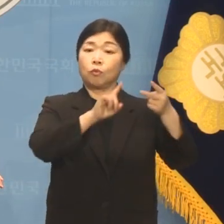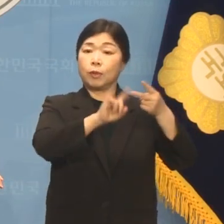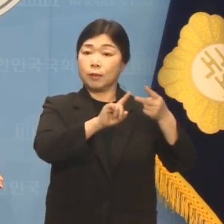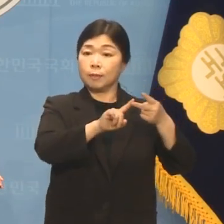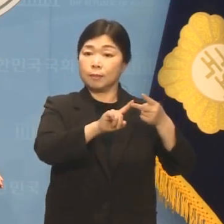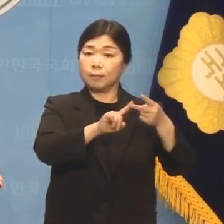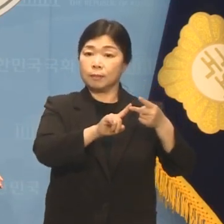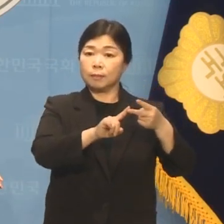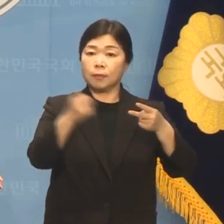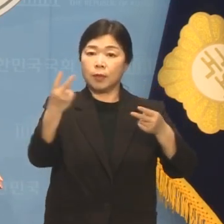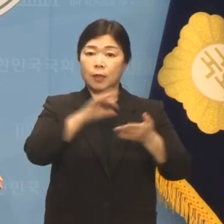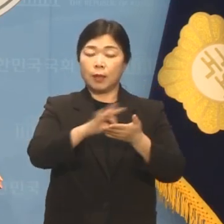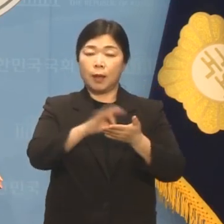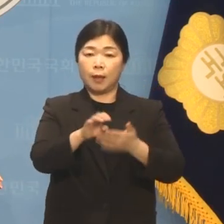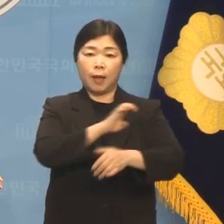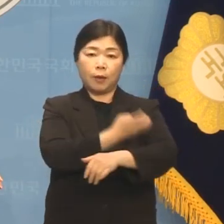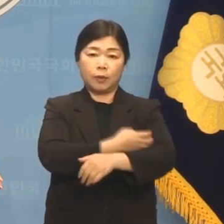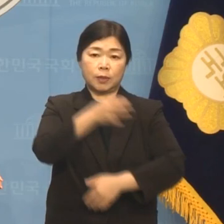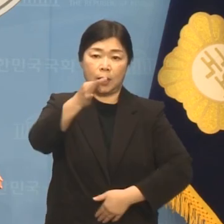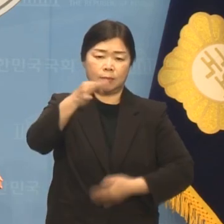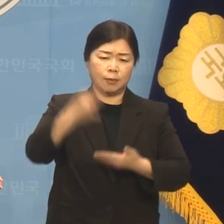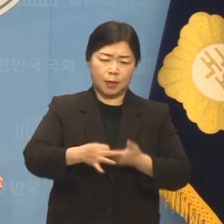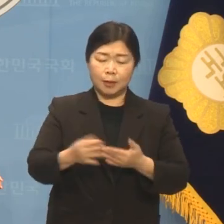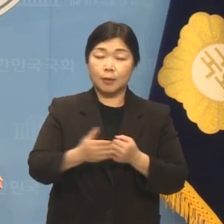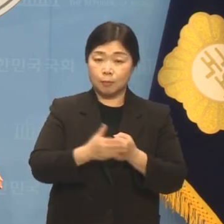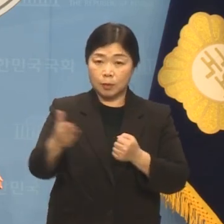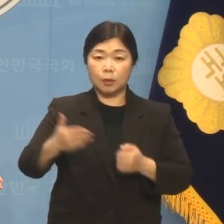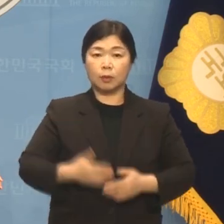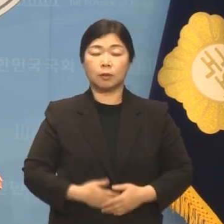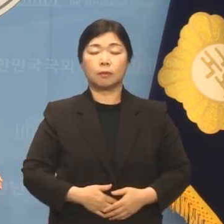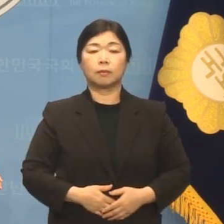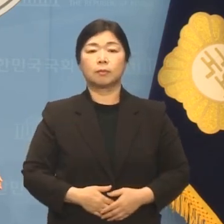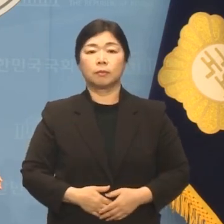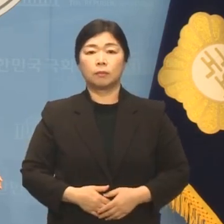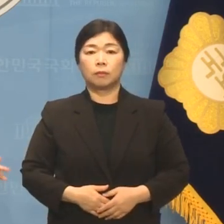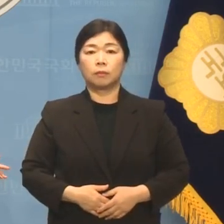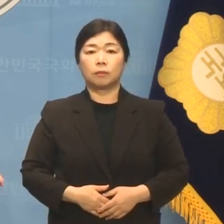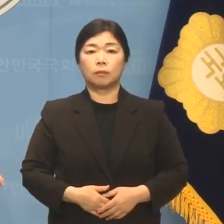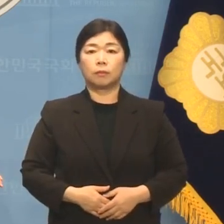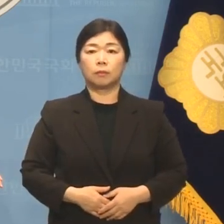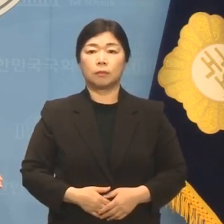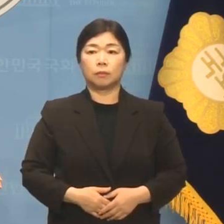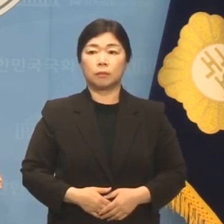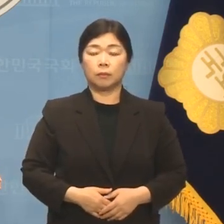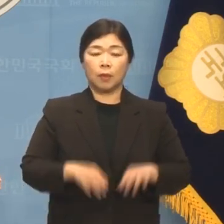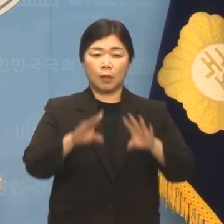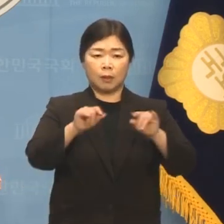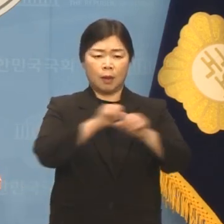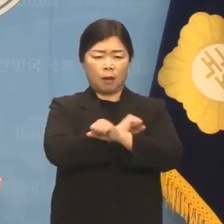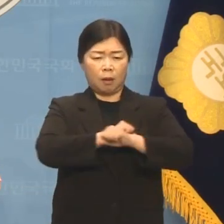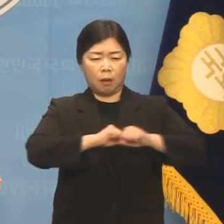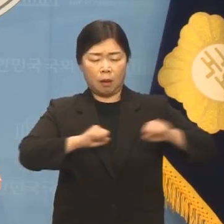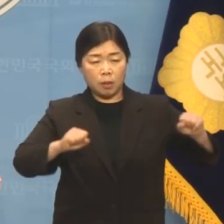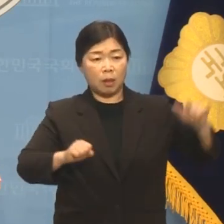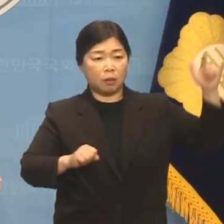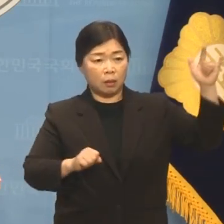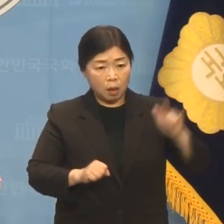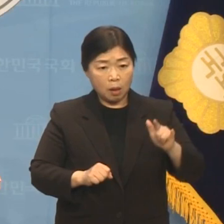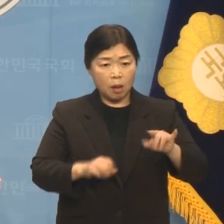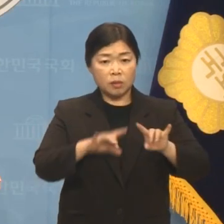하나는 재생에너지 가격이 저렴하기 때문입니다. 땅덩어리가 넓은 선진국의 태양광